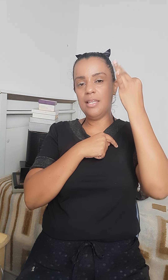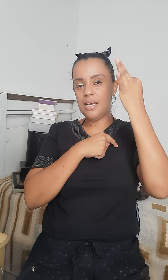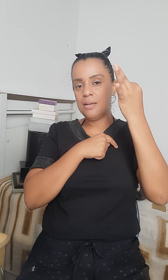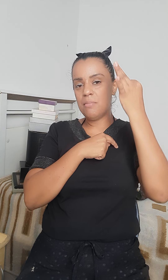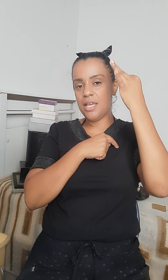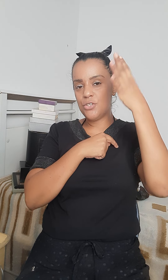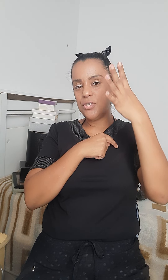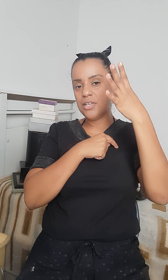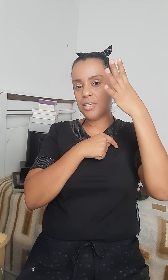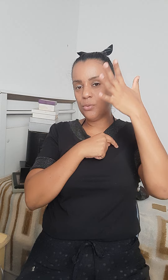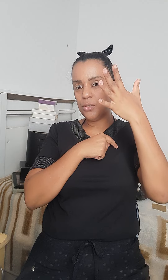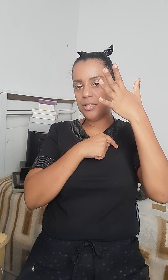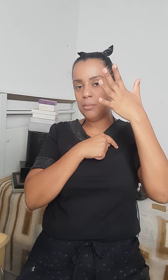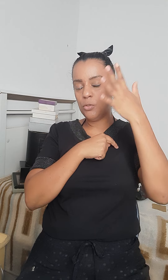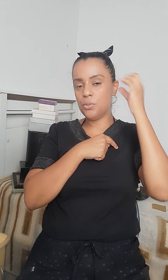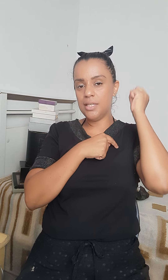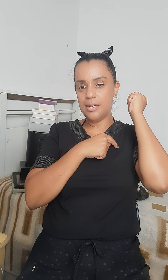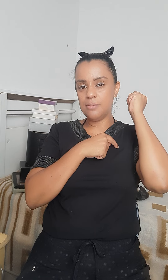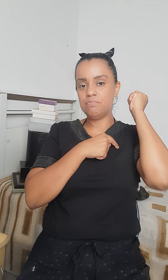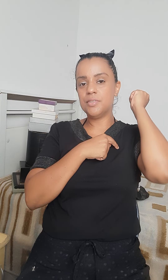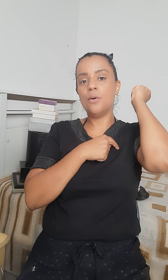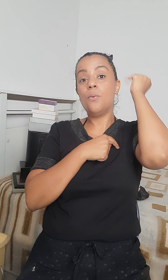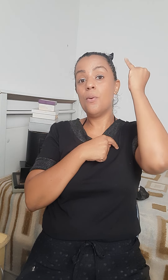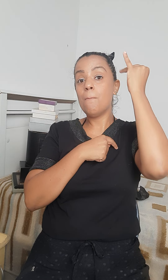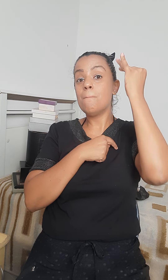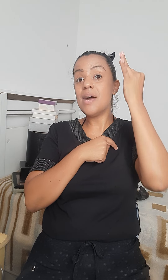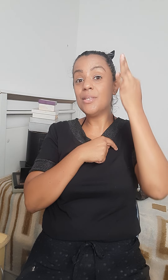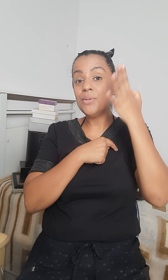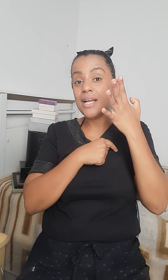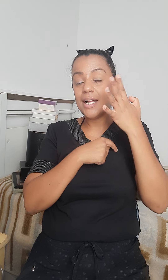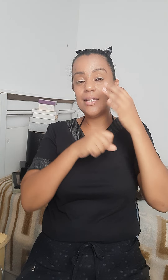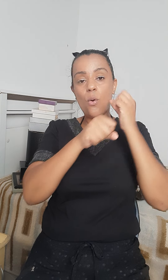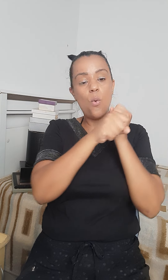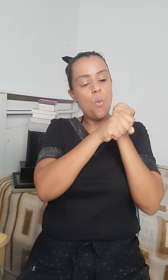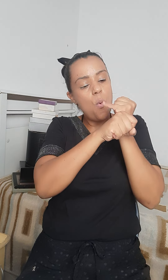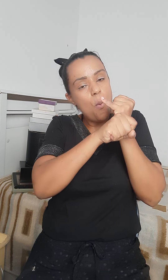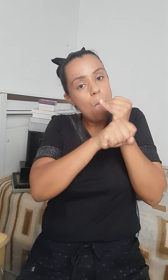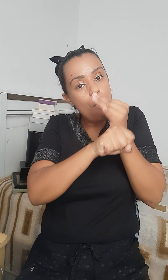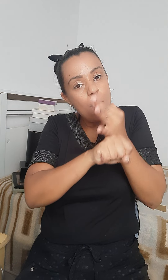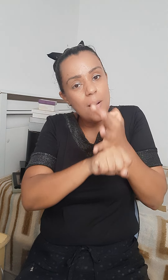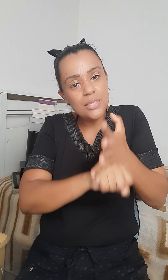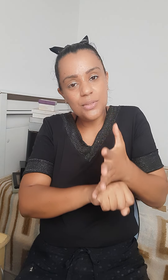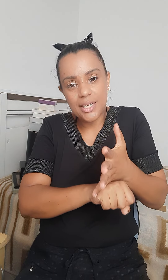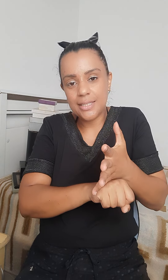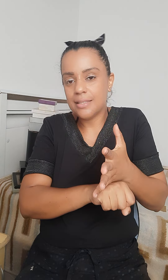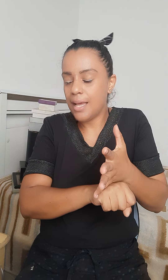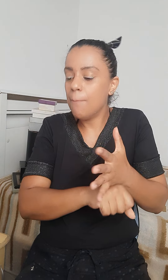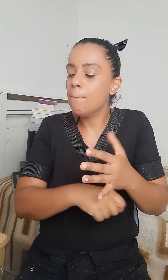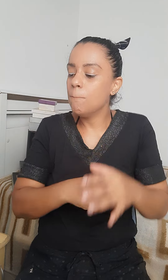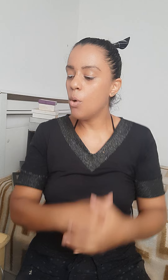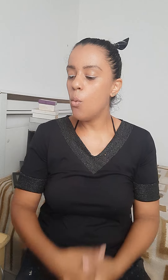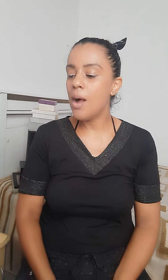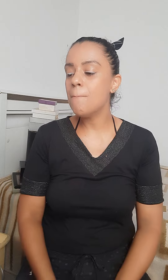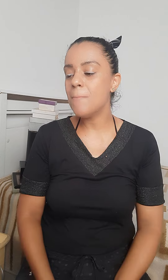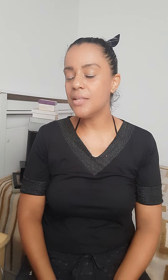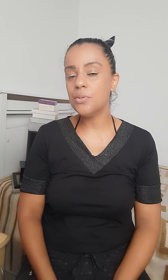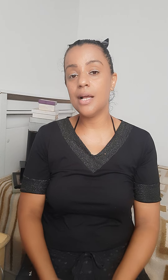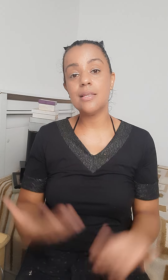panelar, médio, indicador e termino no polegar. Então, madrugada ou madrugada, tá? Boa madrugada. São